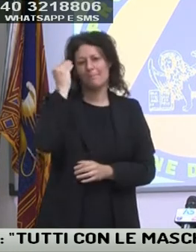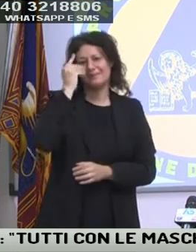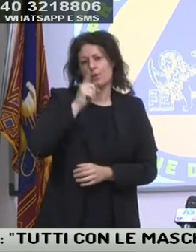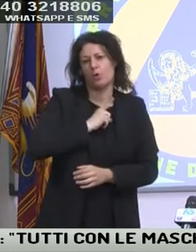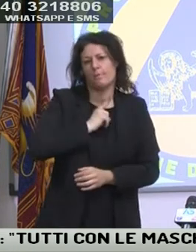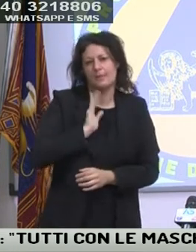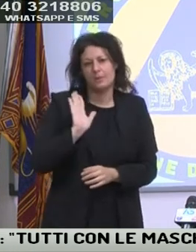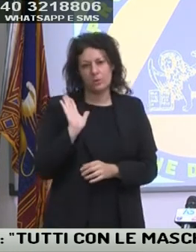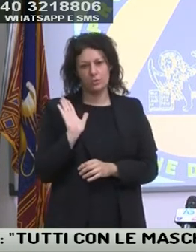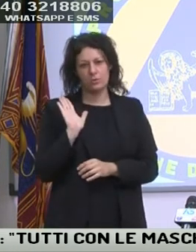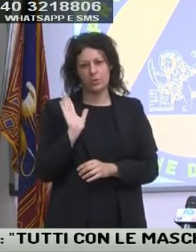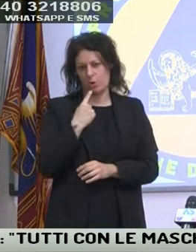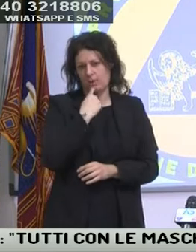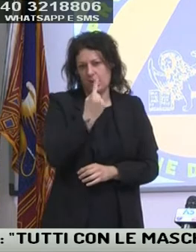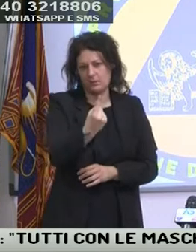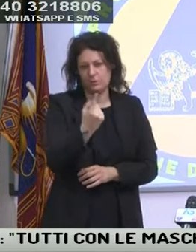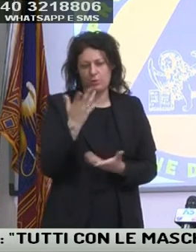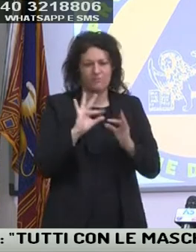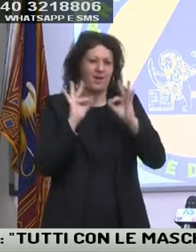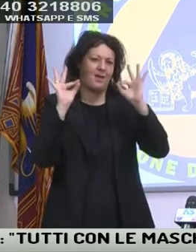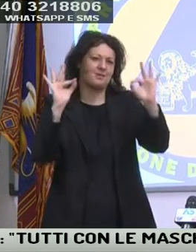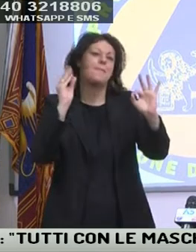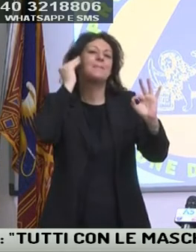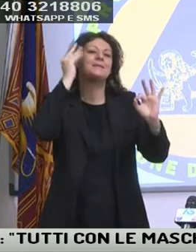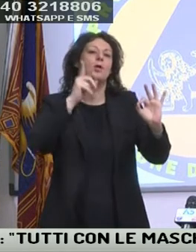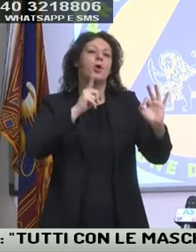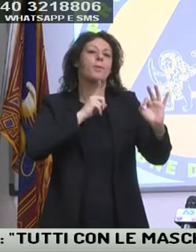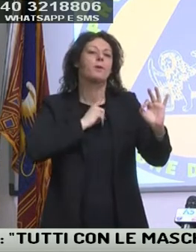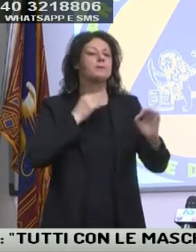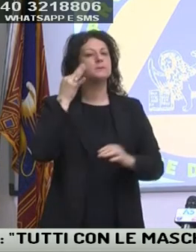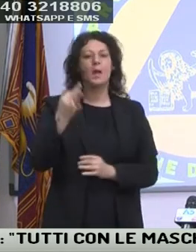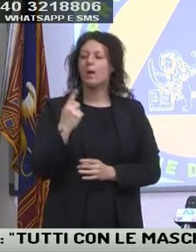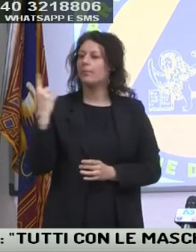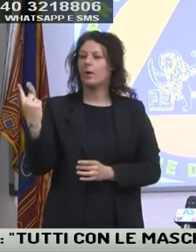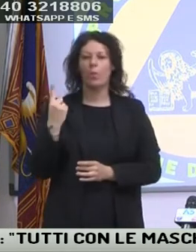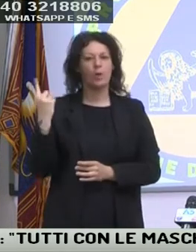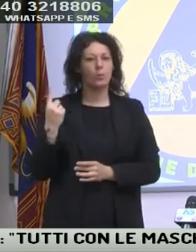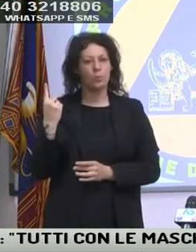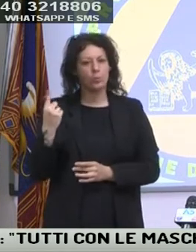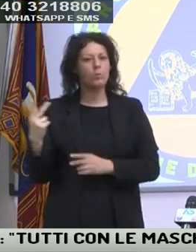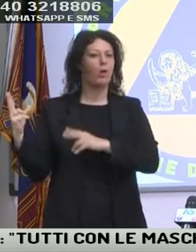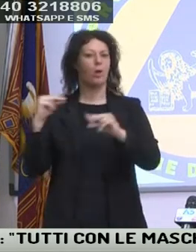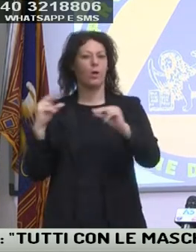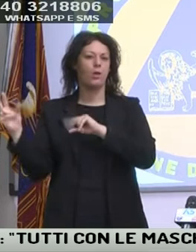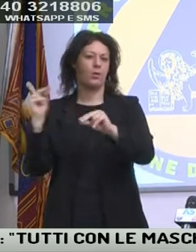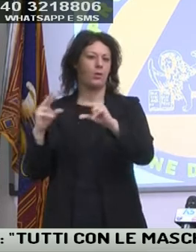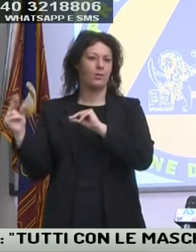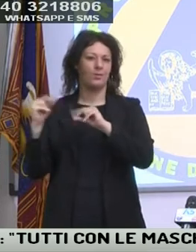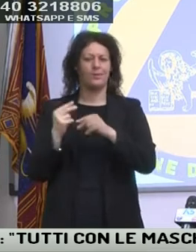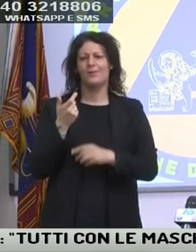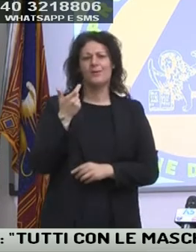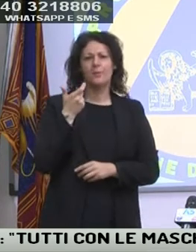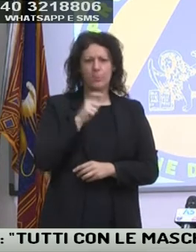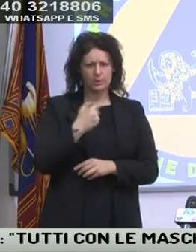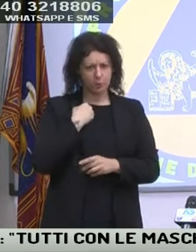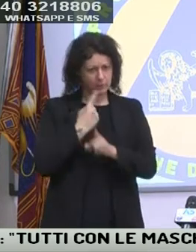propone una riflessione, cioè ci sia sempre qualcuno che ha da ridire. Cioè io non capisco perché dobbiamo omologarci alla linea